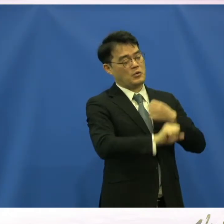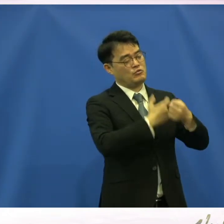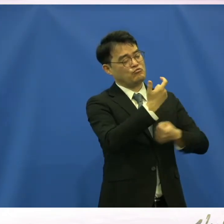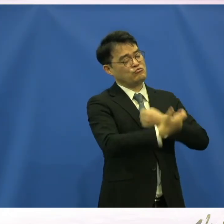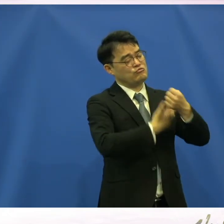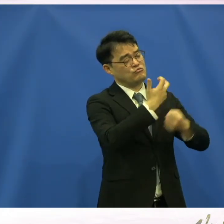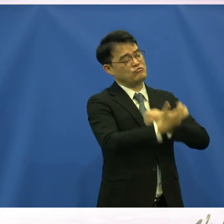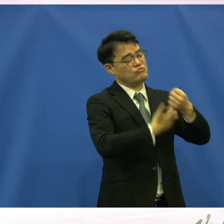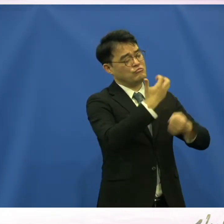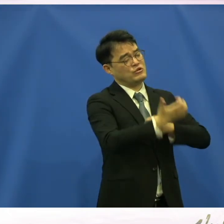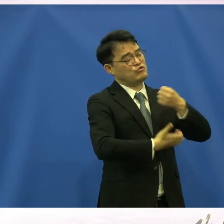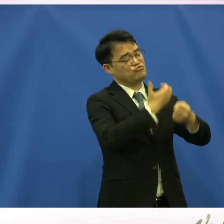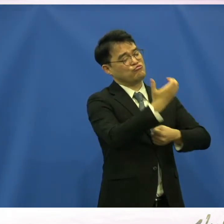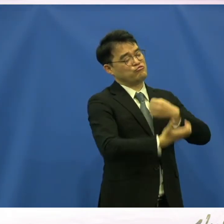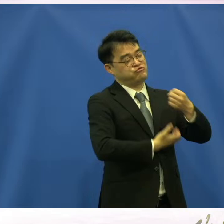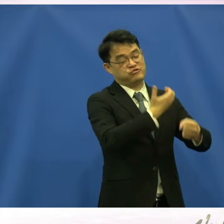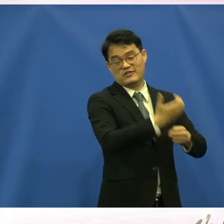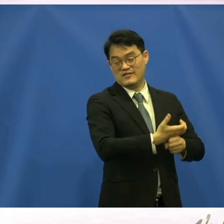90년 어디까지 갈까요?